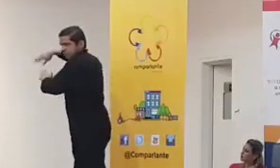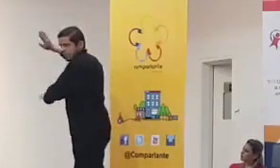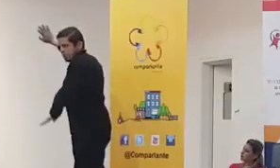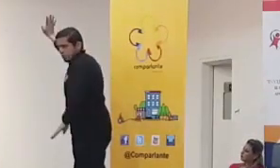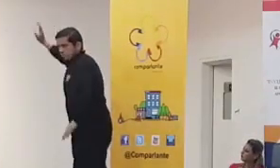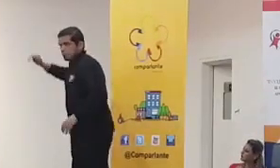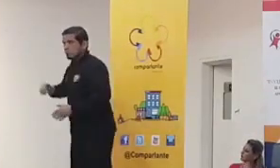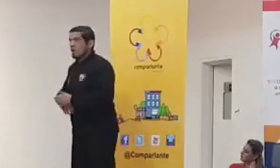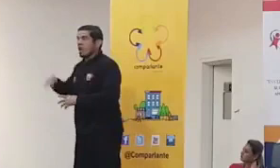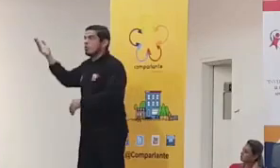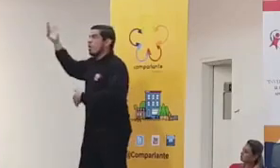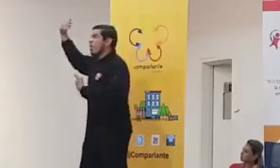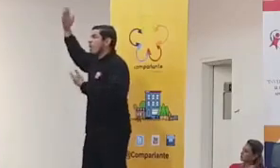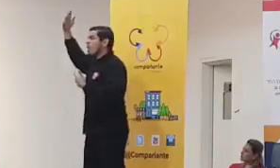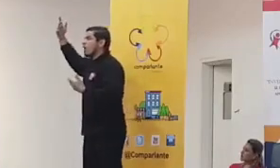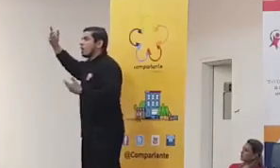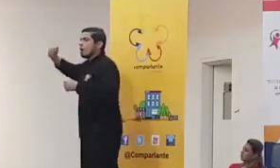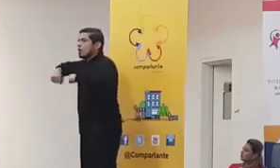mucho hablan y poco